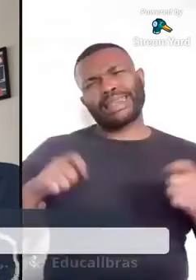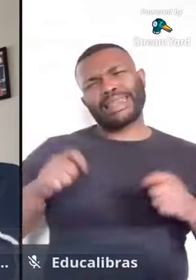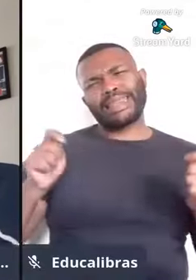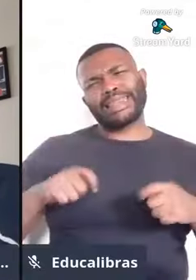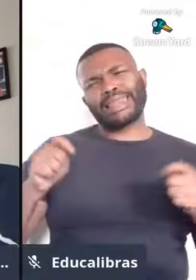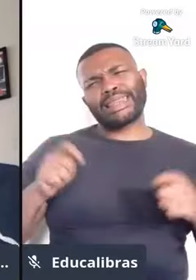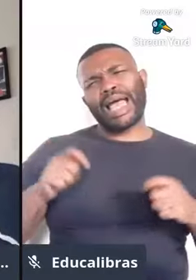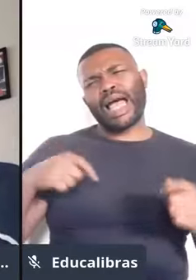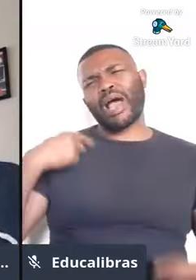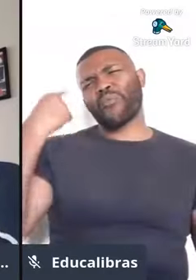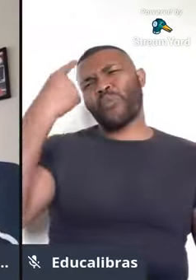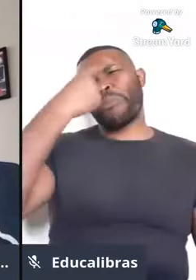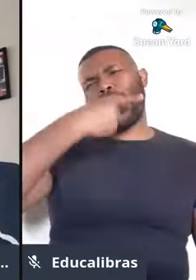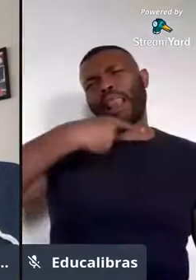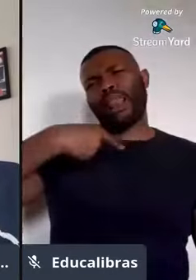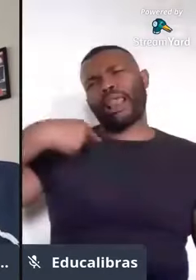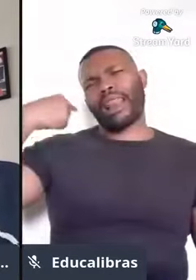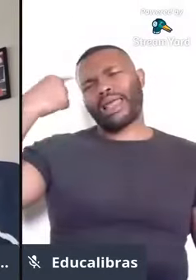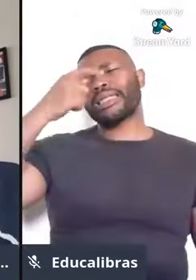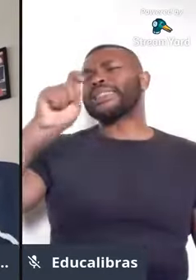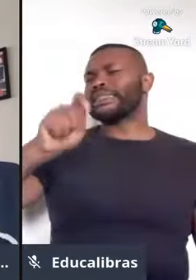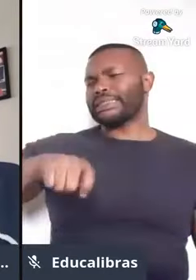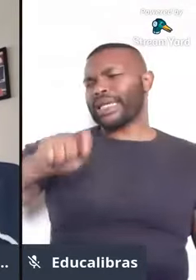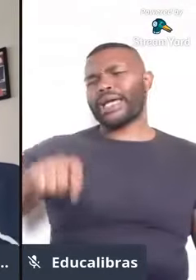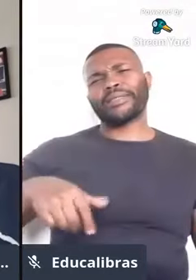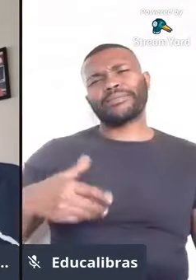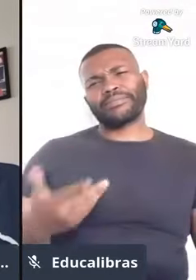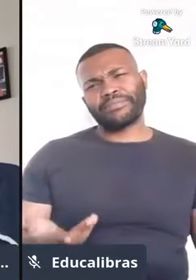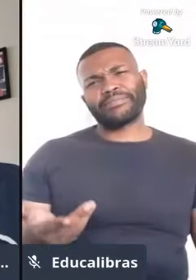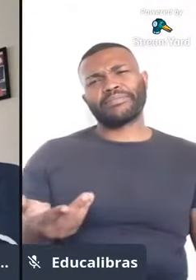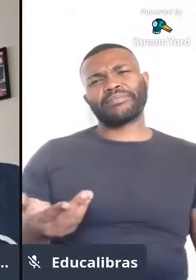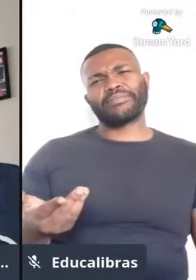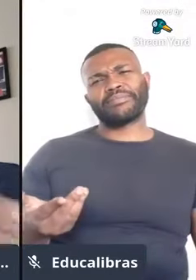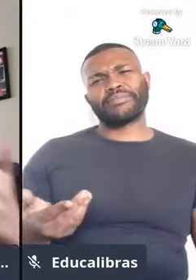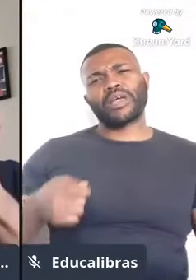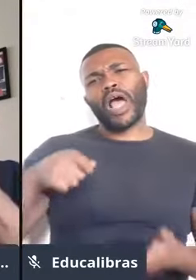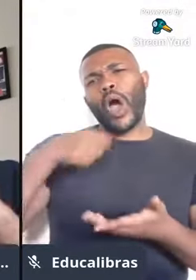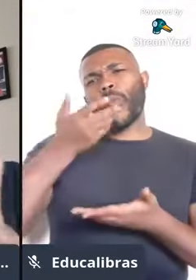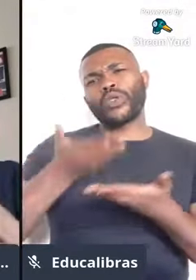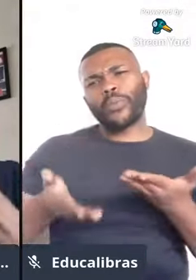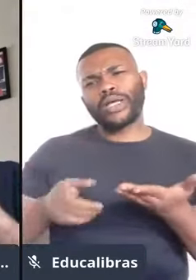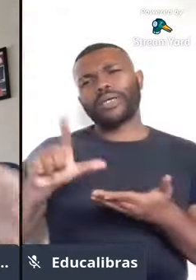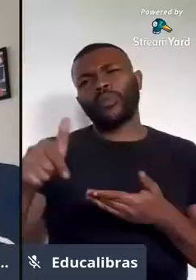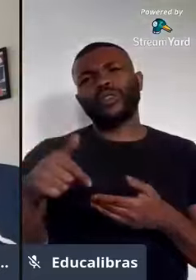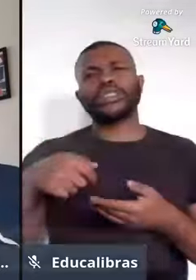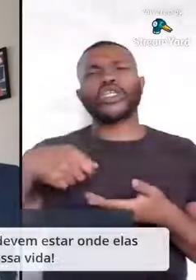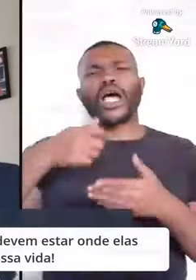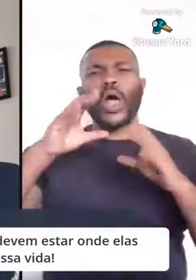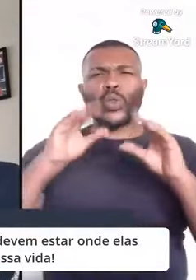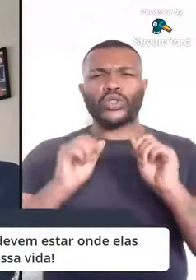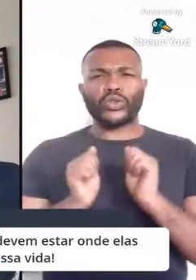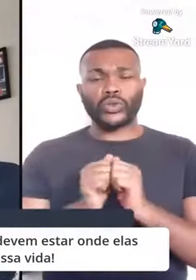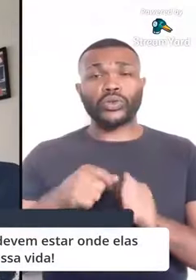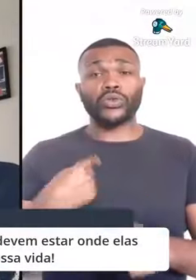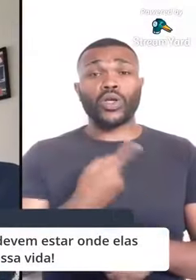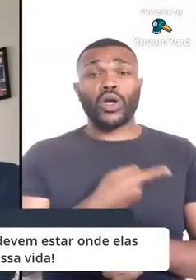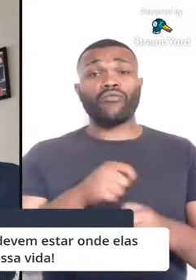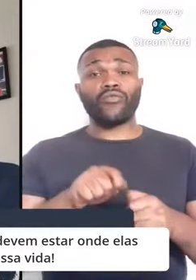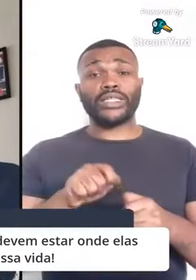uma hora. Opa. A gente pede um almoço e almoça junto. Eu acho que o que a gente pode fazer é o